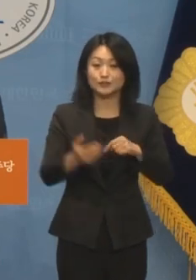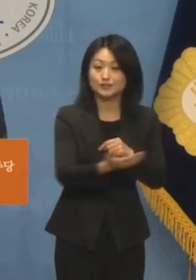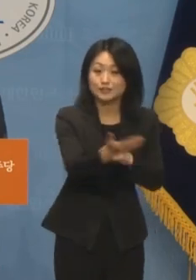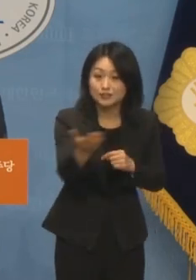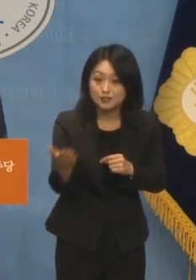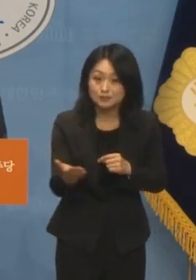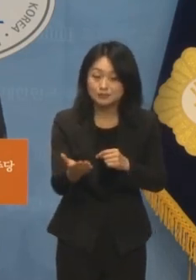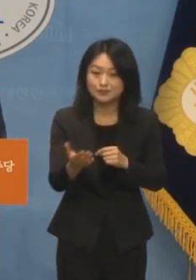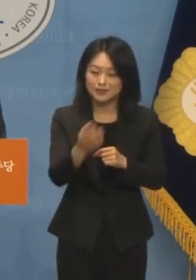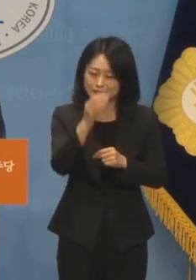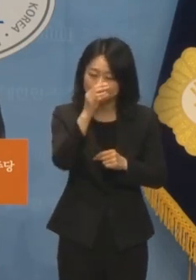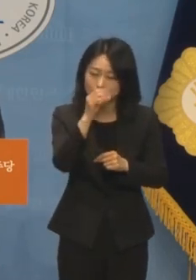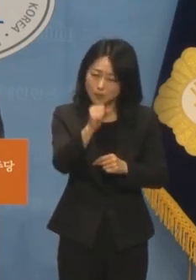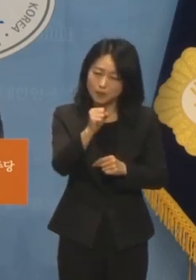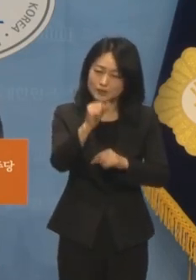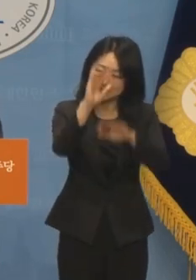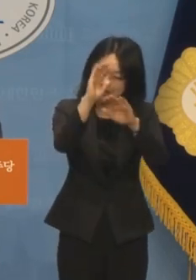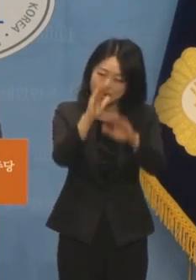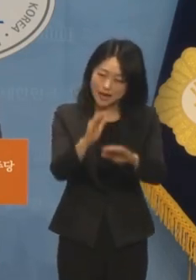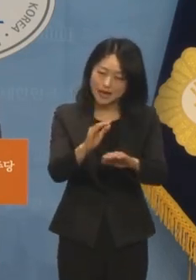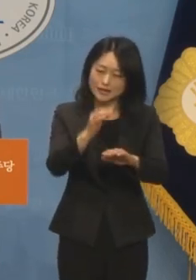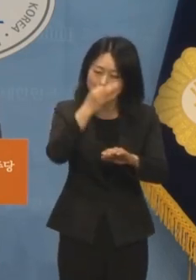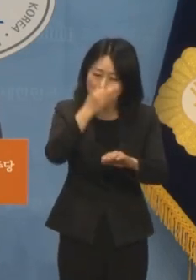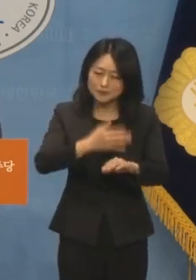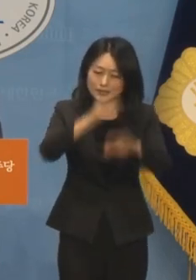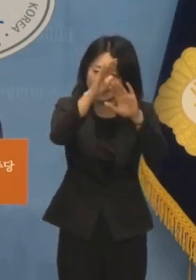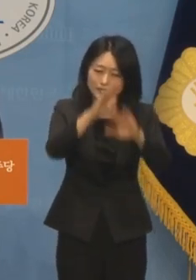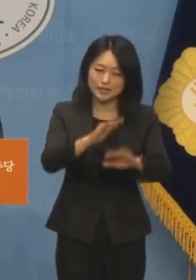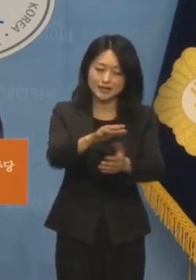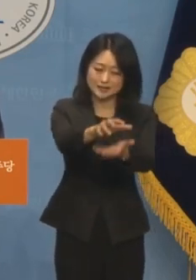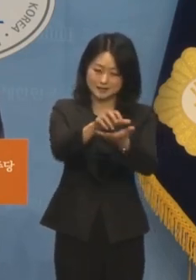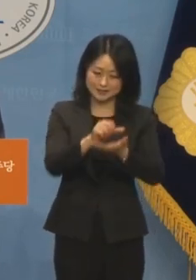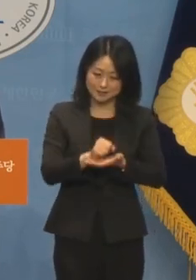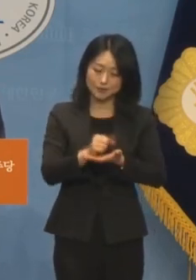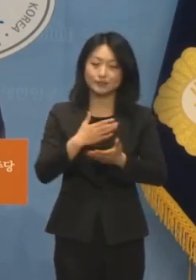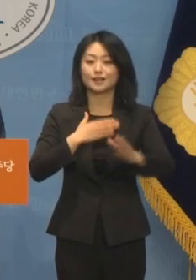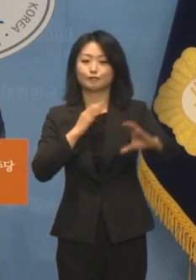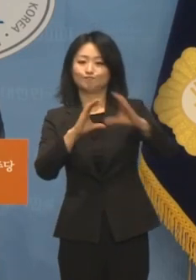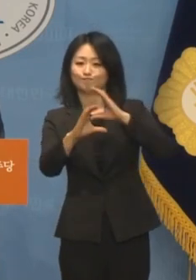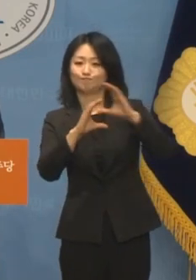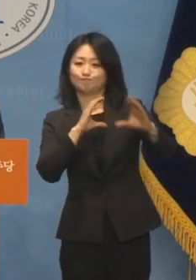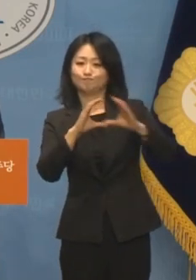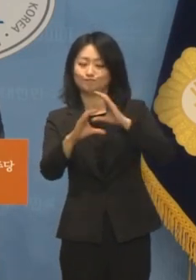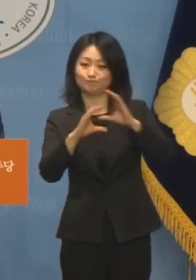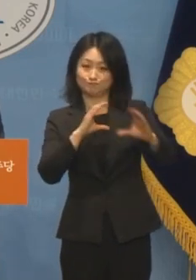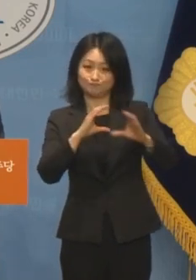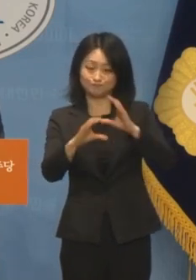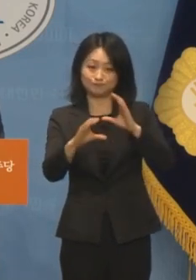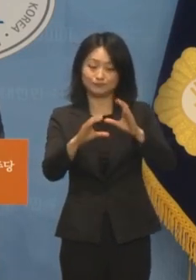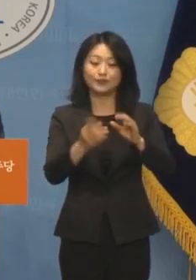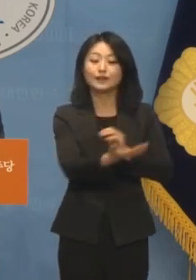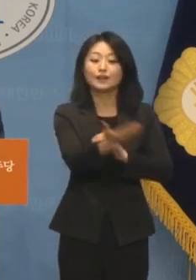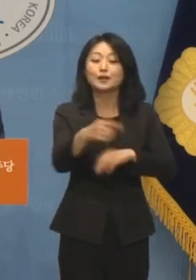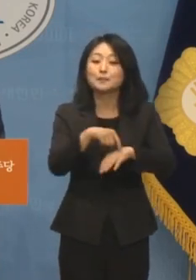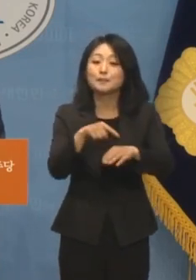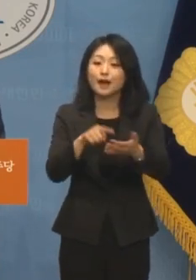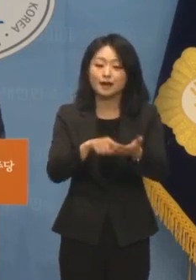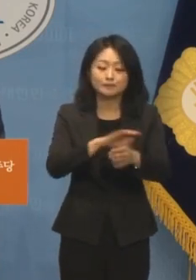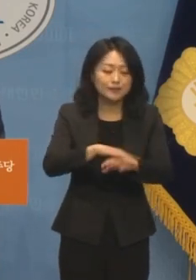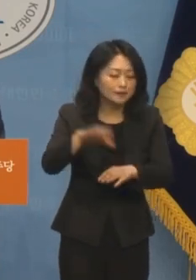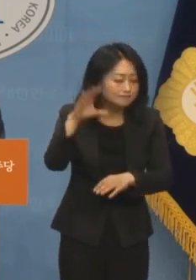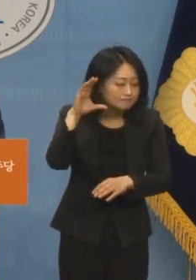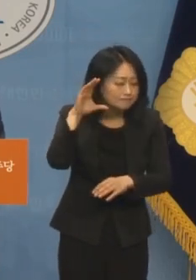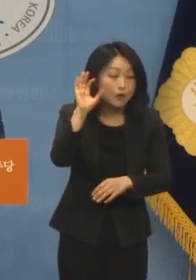될 것입니다. 국민들과 진심으로 소통하고 국민들의 마음을 진심으로